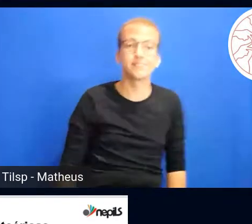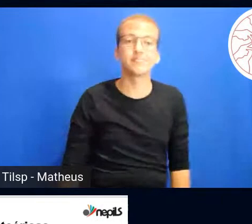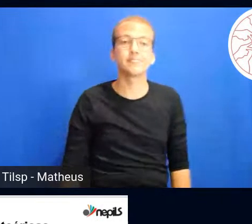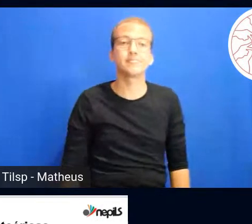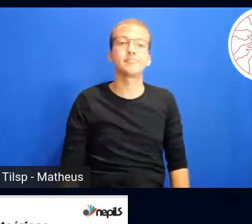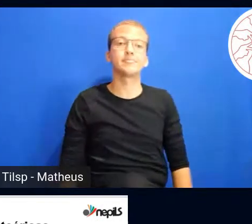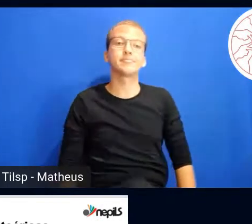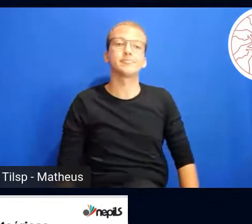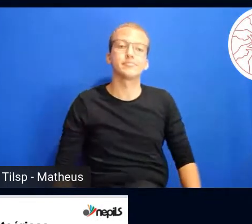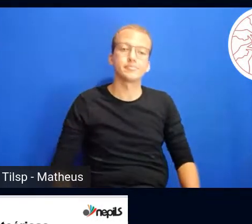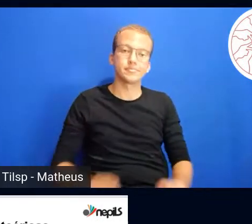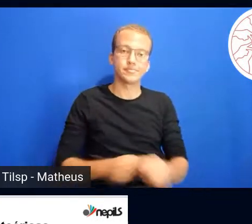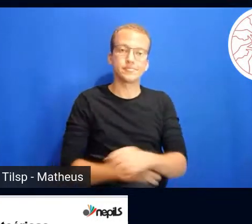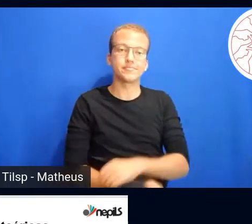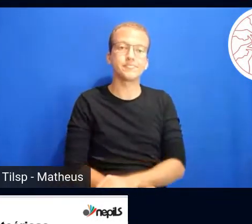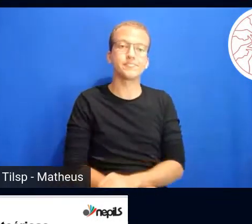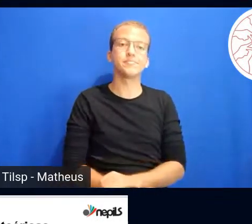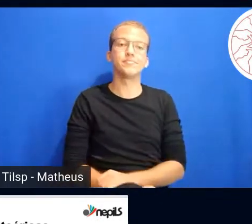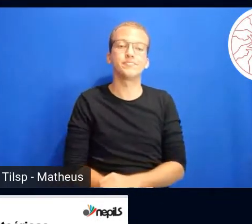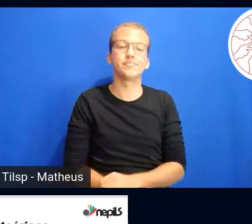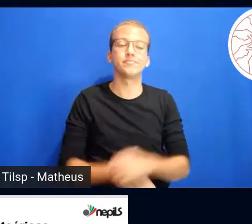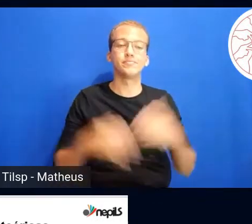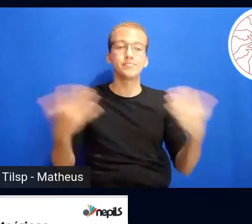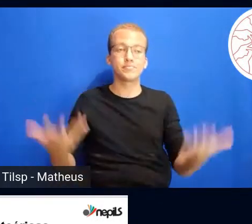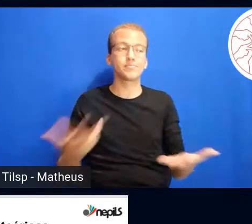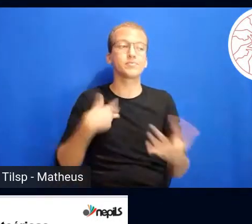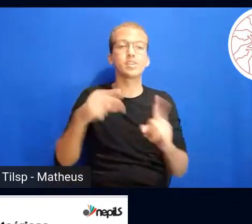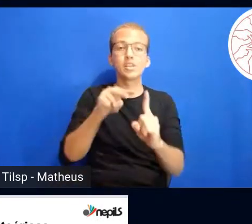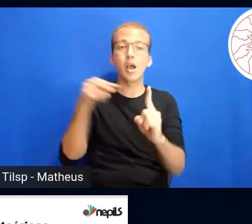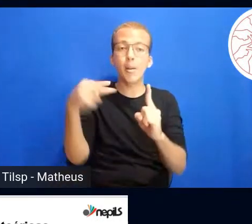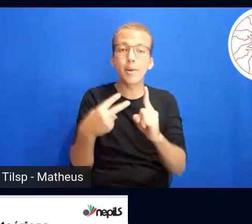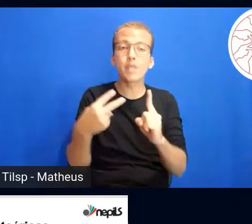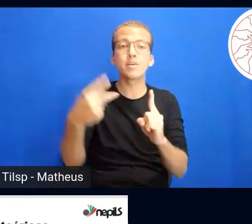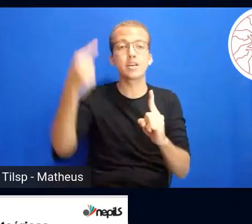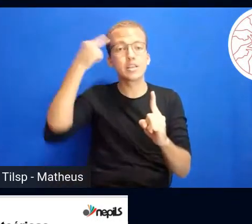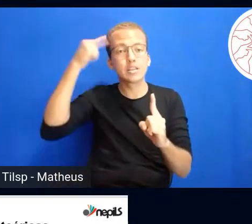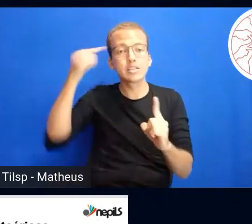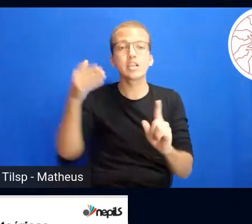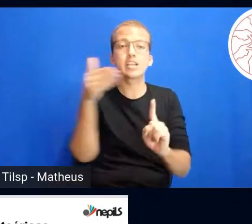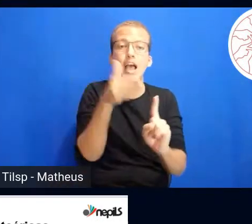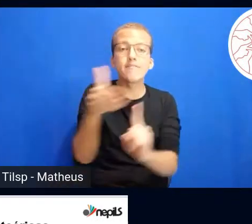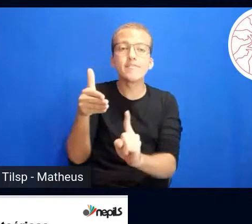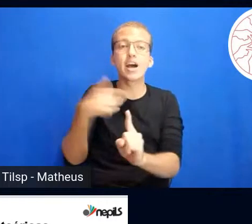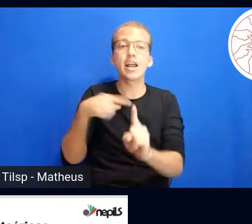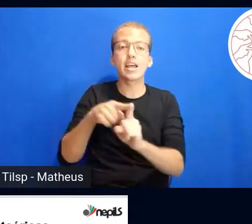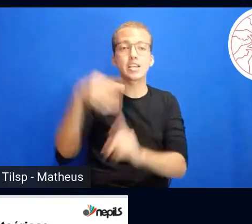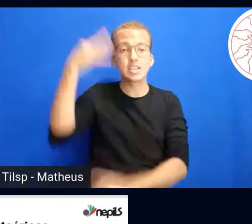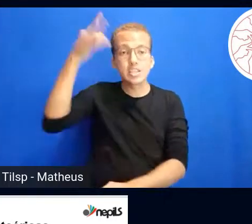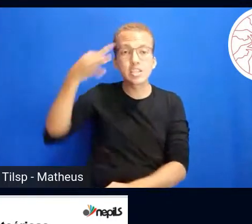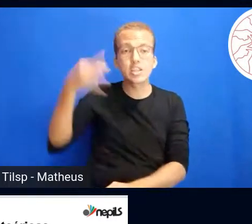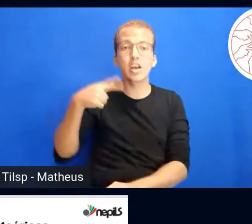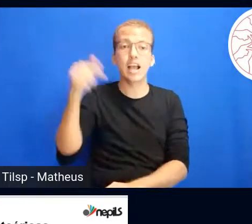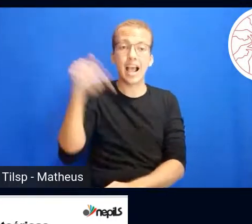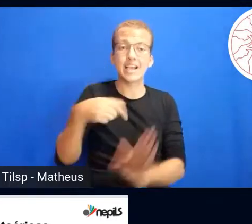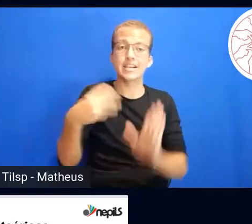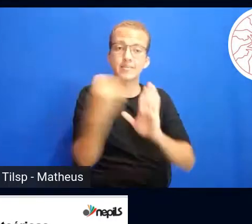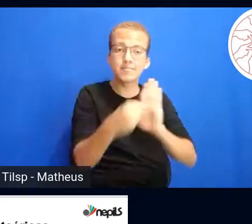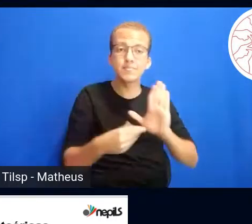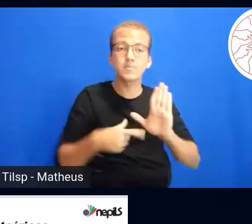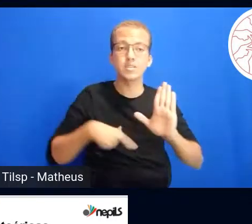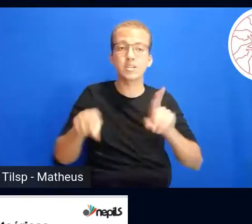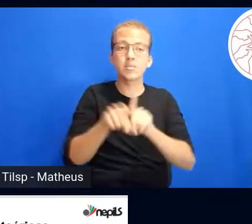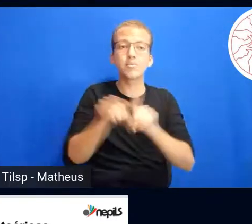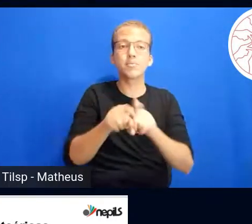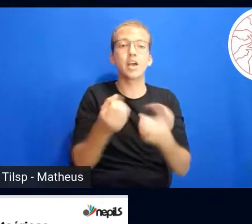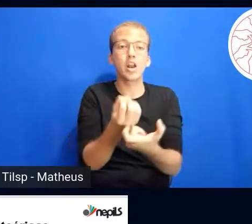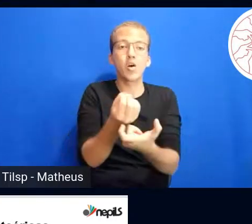favor. Então, quais são as perspectivas teóricas que estão eh contidas nesse estudo? primeiro letramento visual, porque